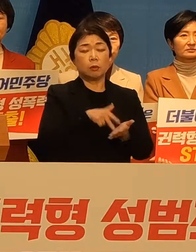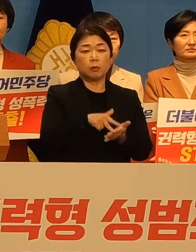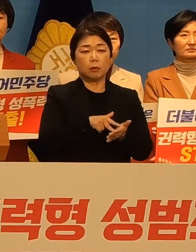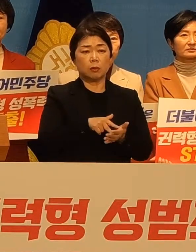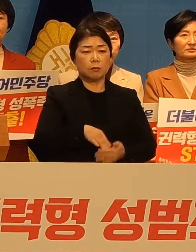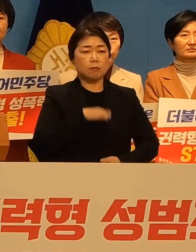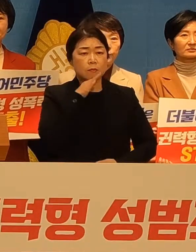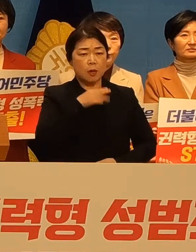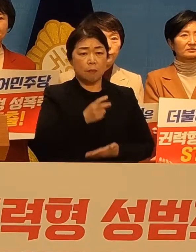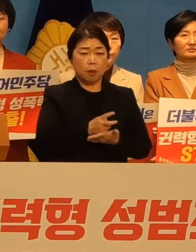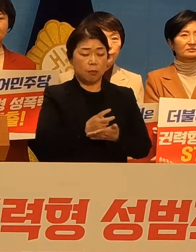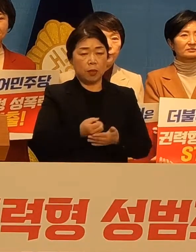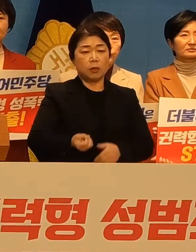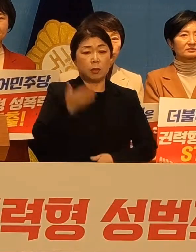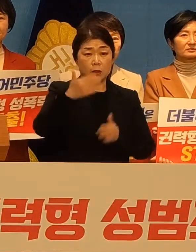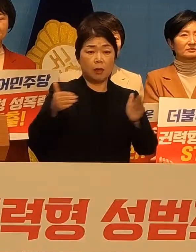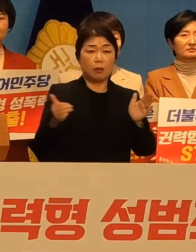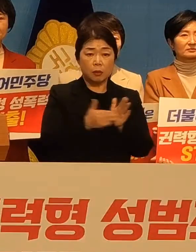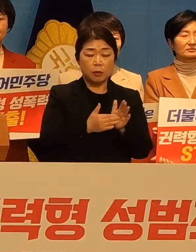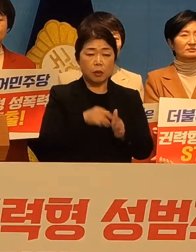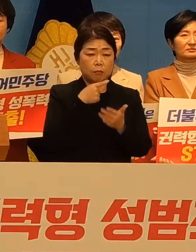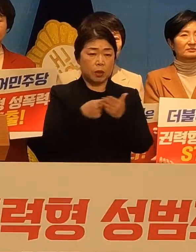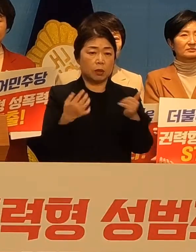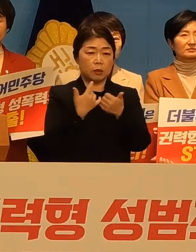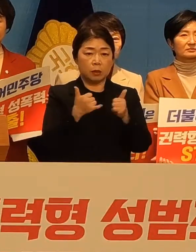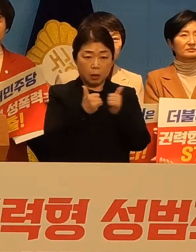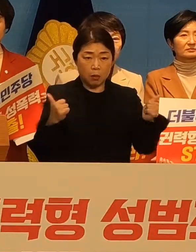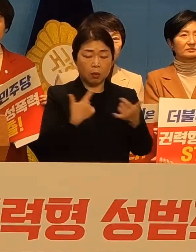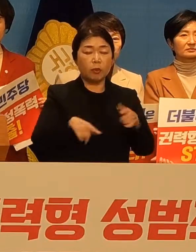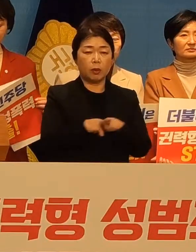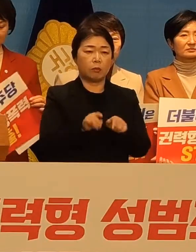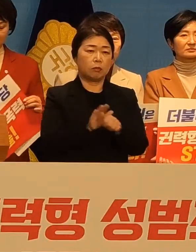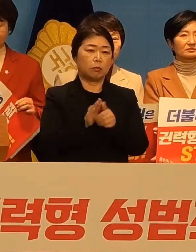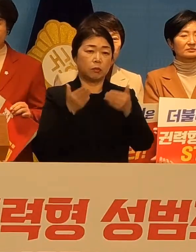승리하는 그날까지 피해자와 끝까지 함께할 것입니다.